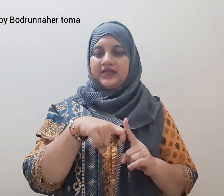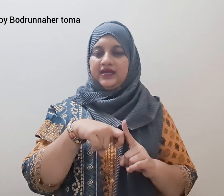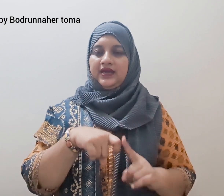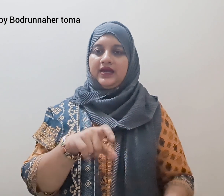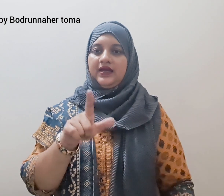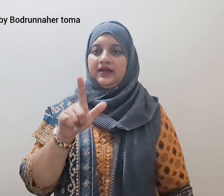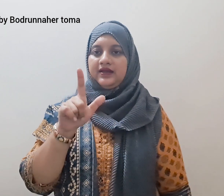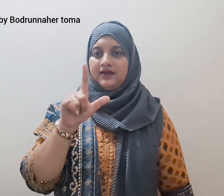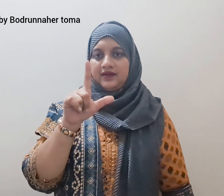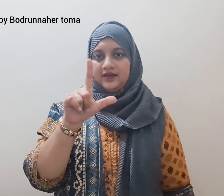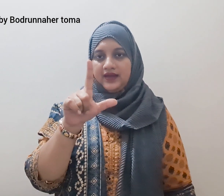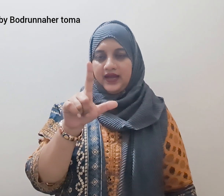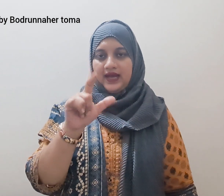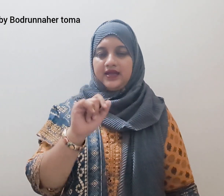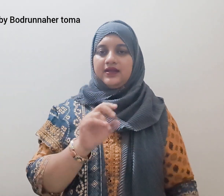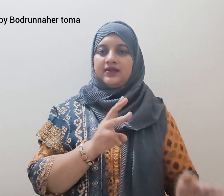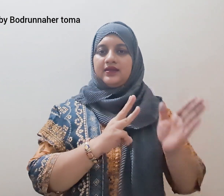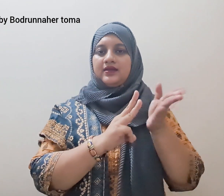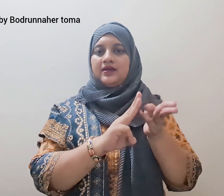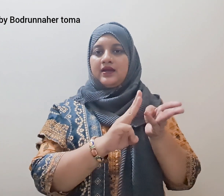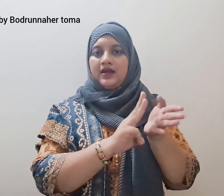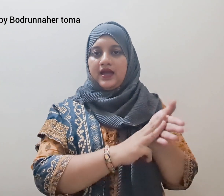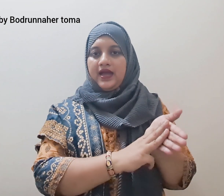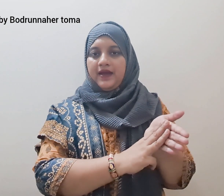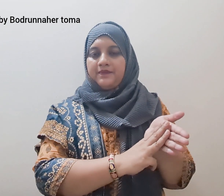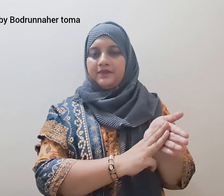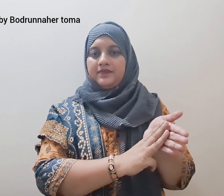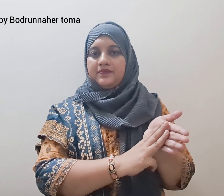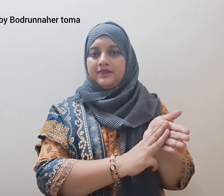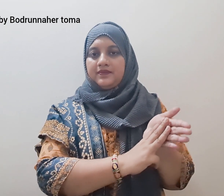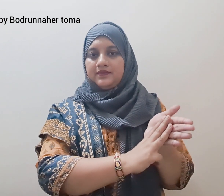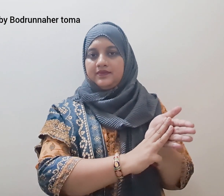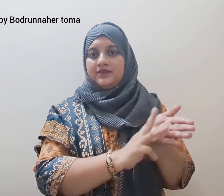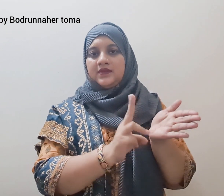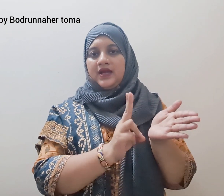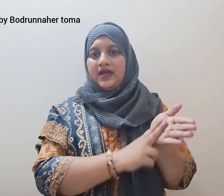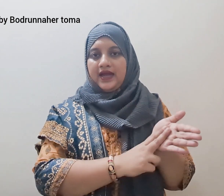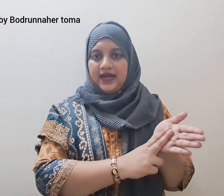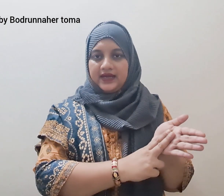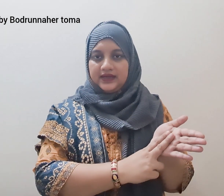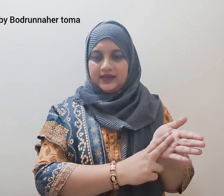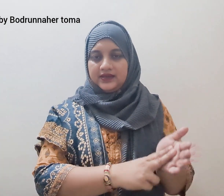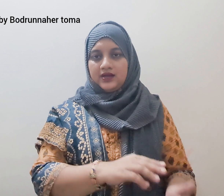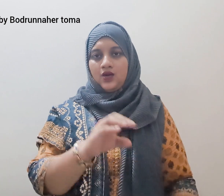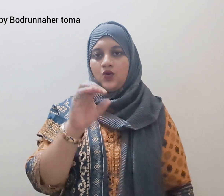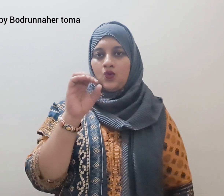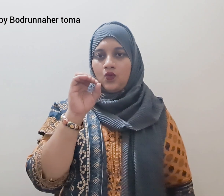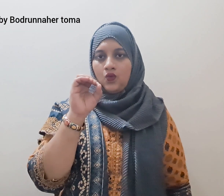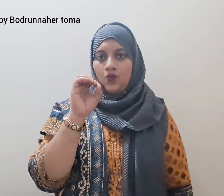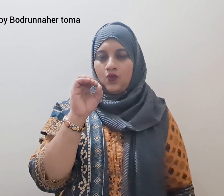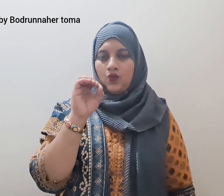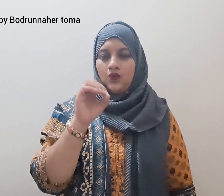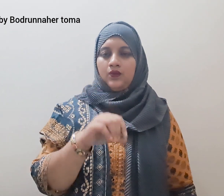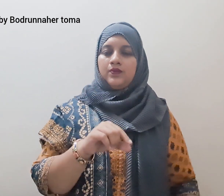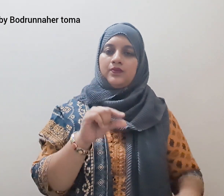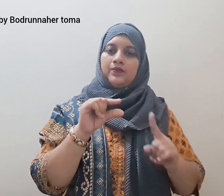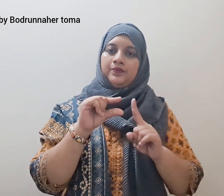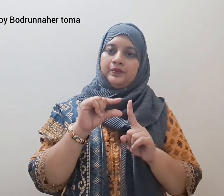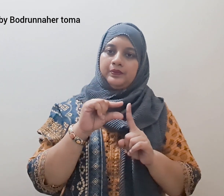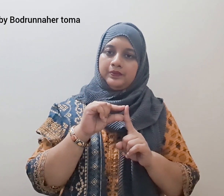কে, এল, এম, এন, ও,